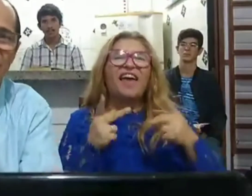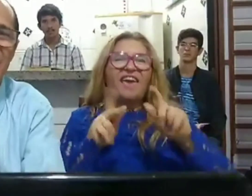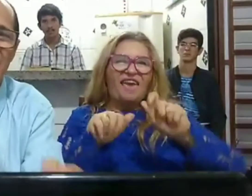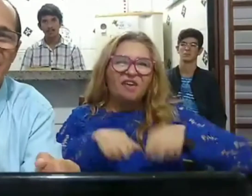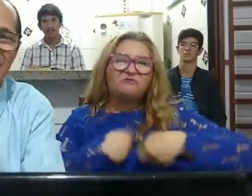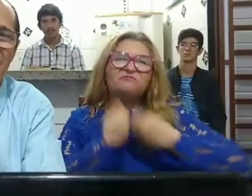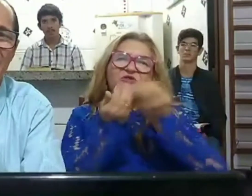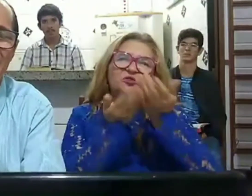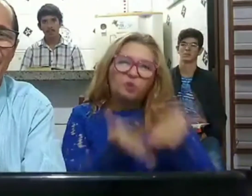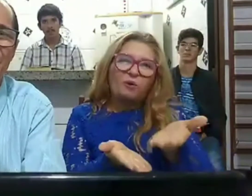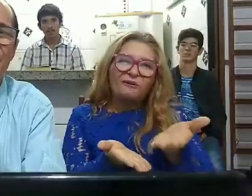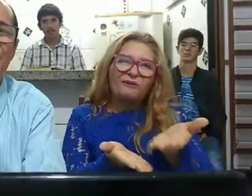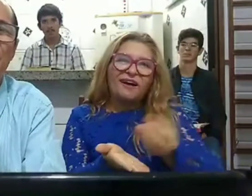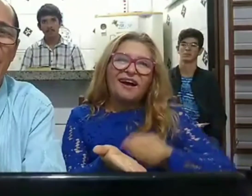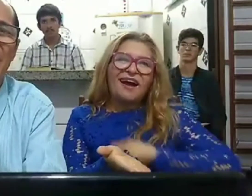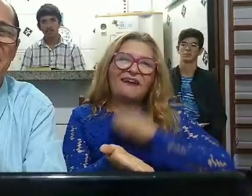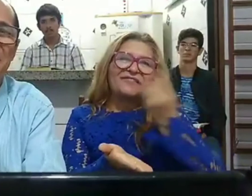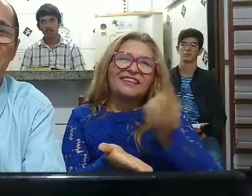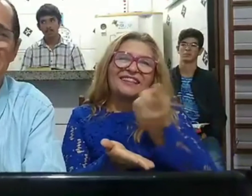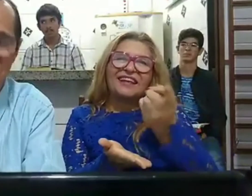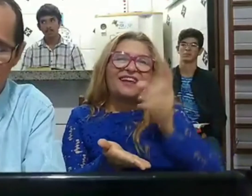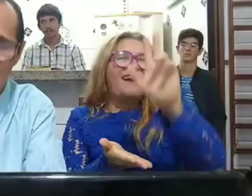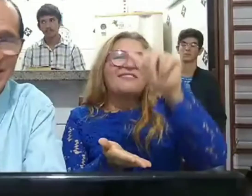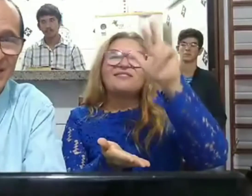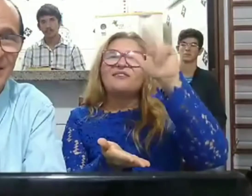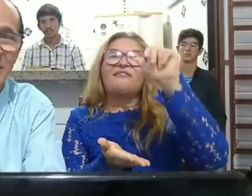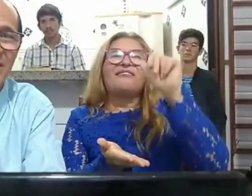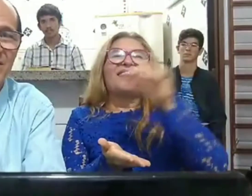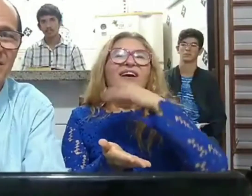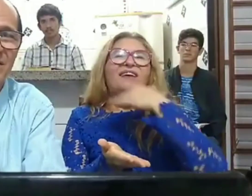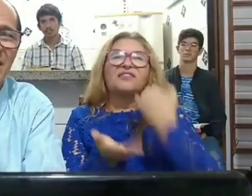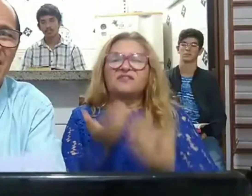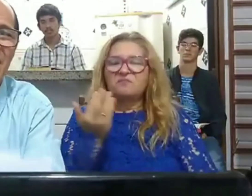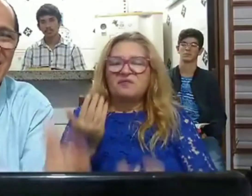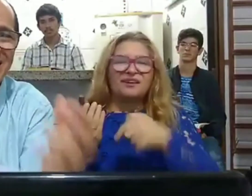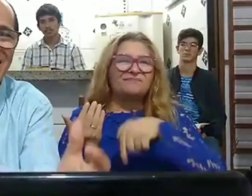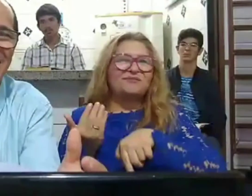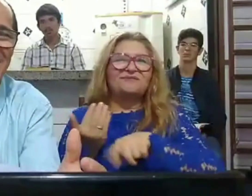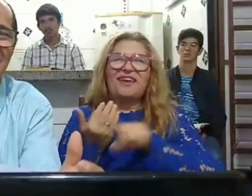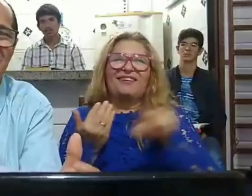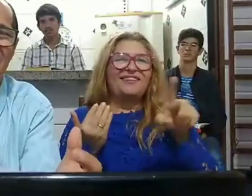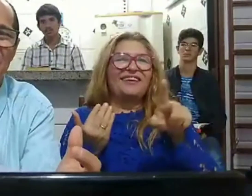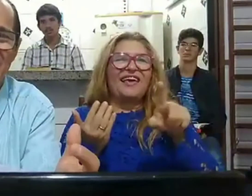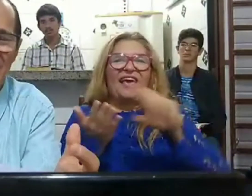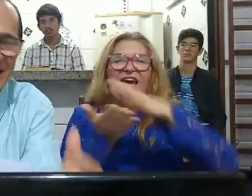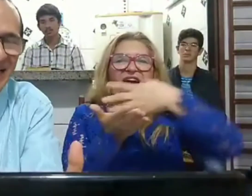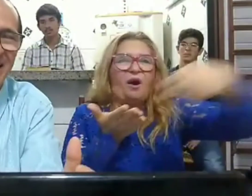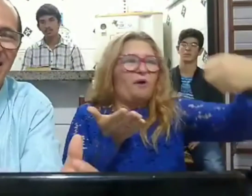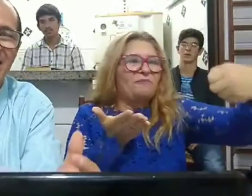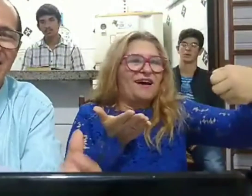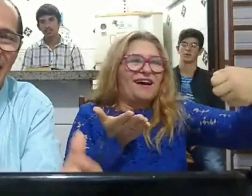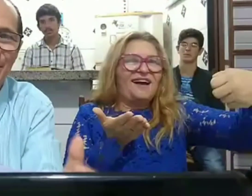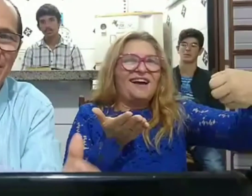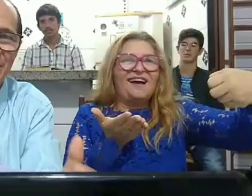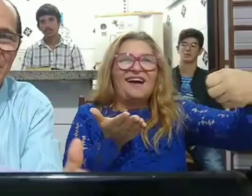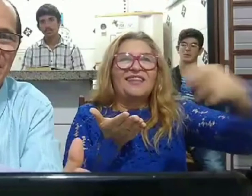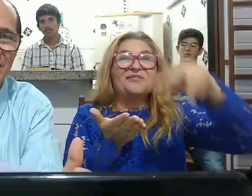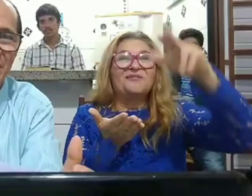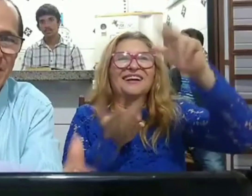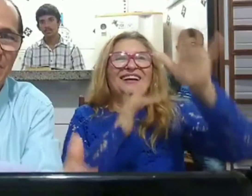a vida eterna. Jamais perecerão eternamente, e ninguém as arrebatará da